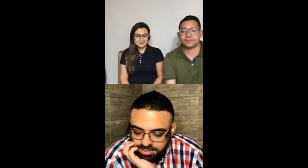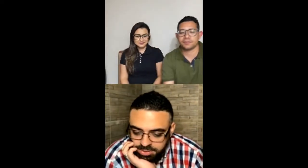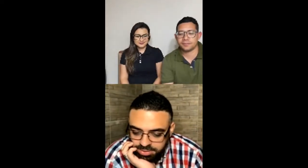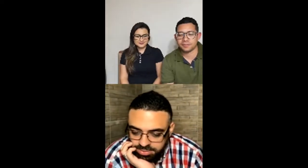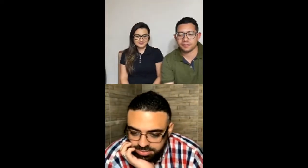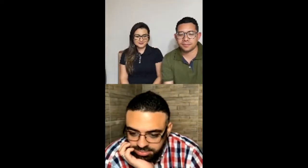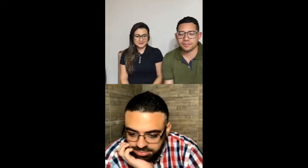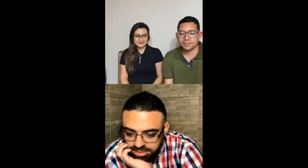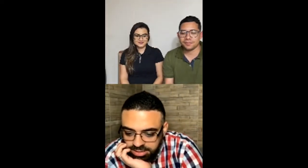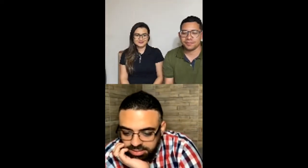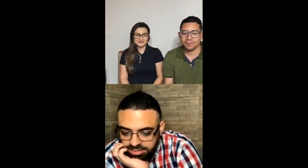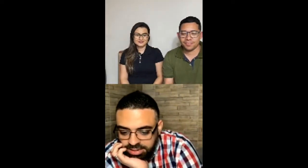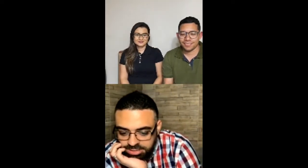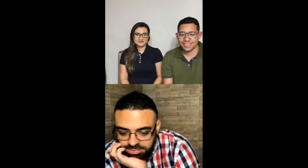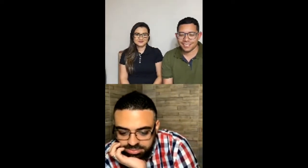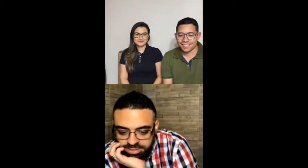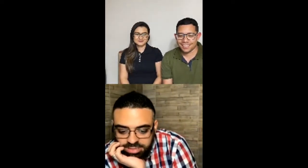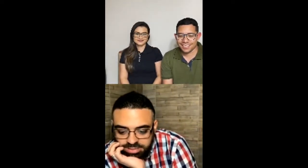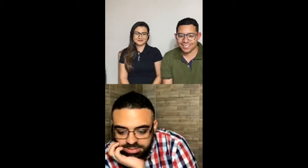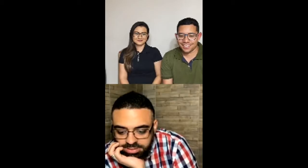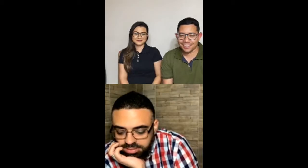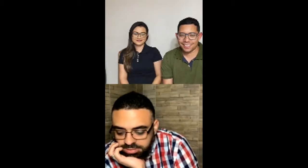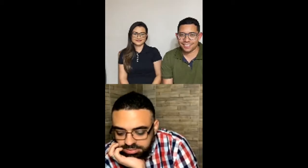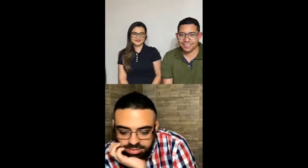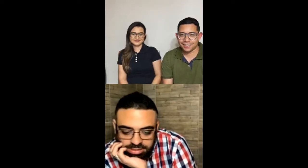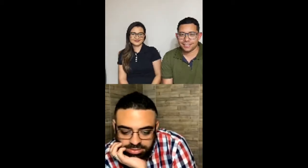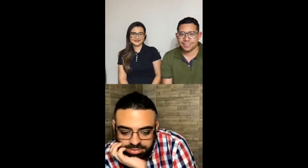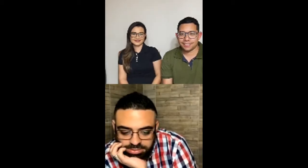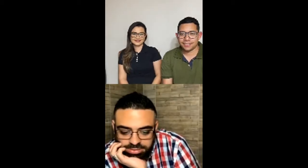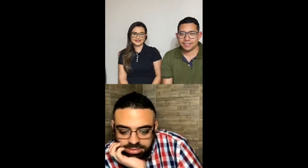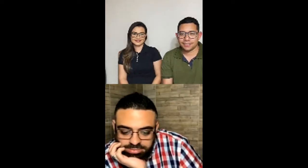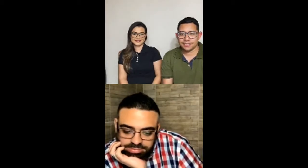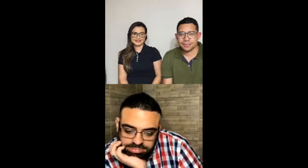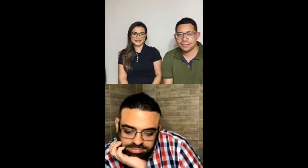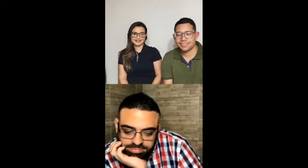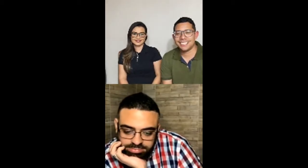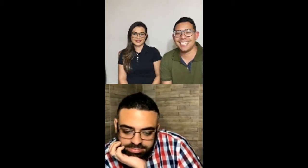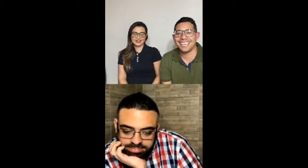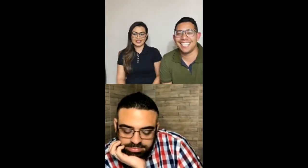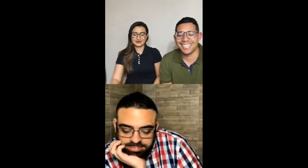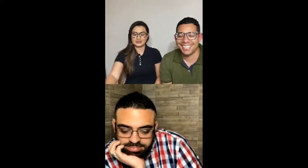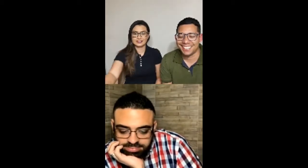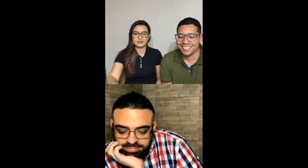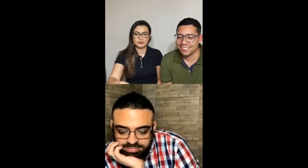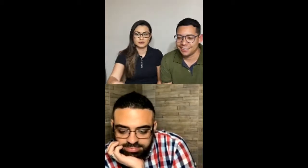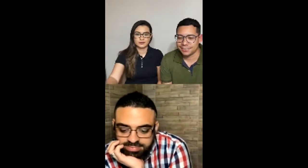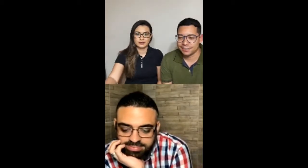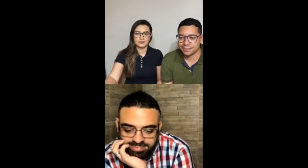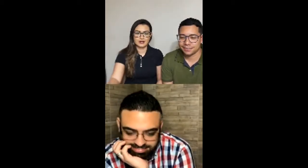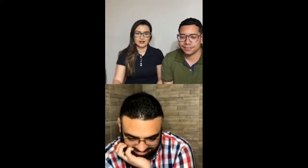Ah, aqui eu saio daqui, oh, meu Deus. Sai de um, sai de outro. É uma loucura.